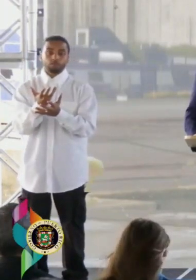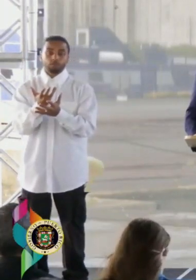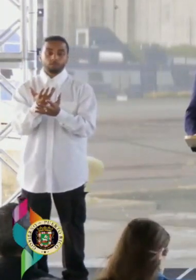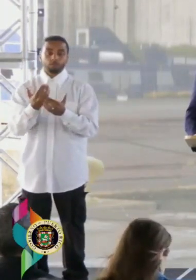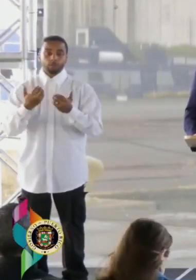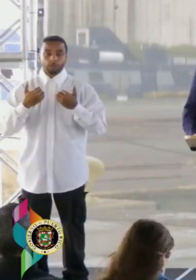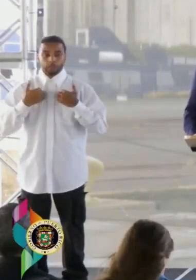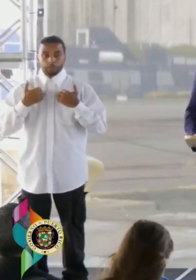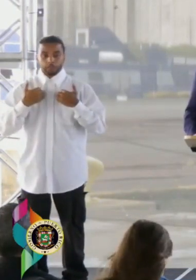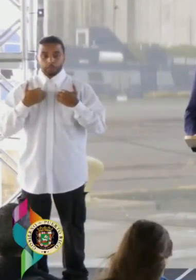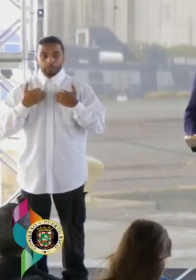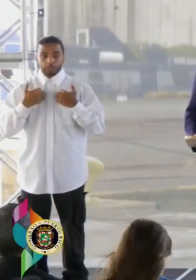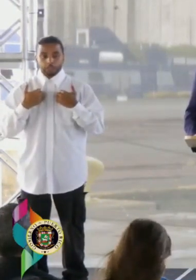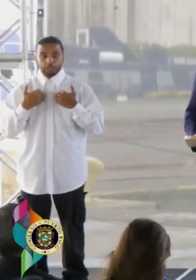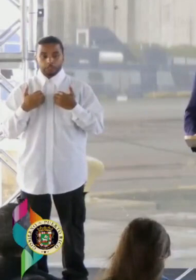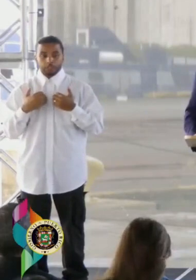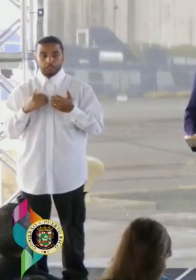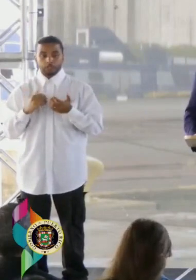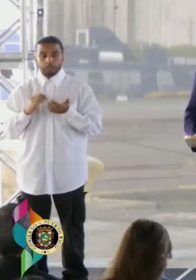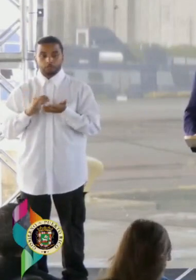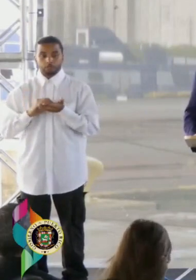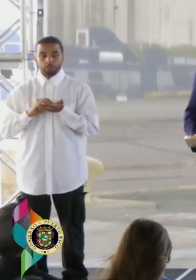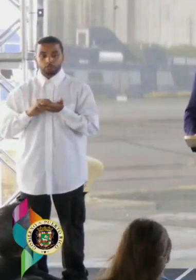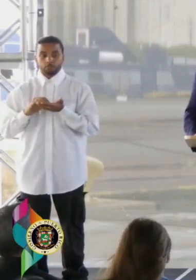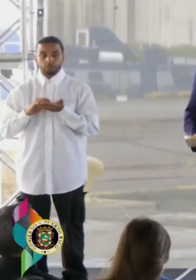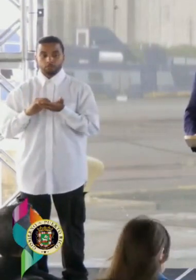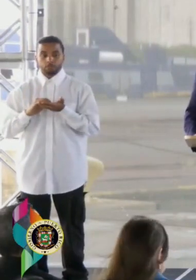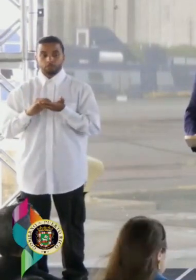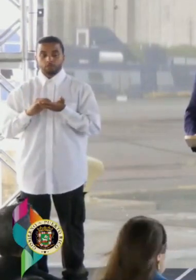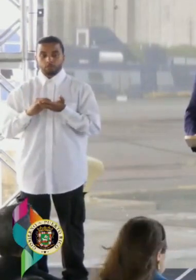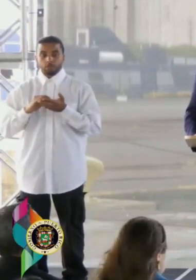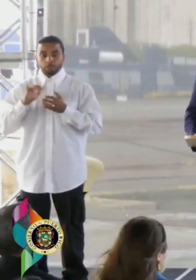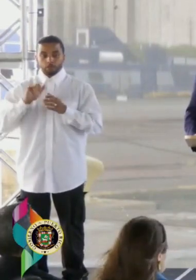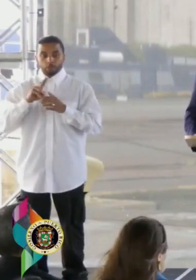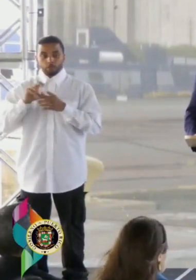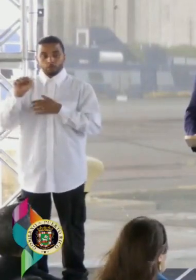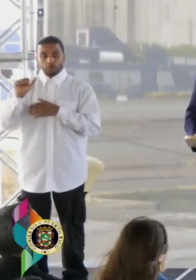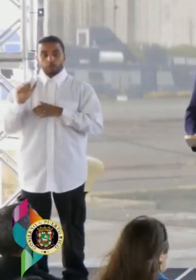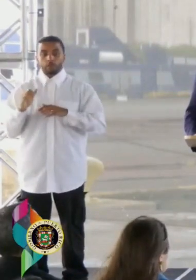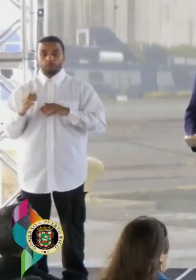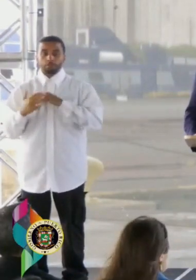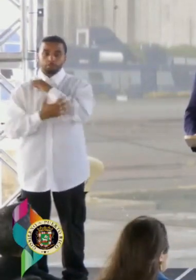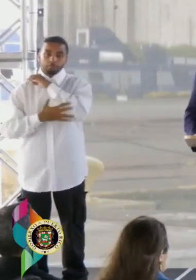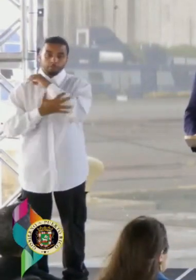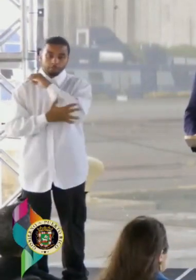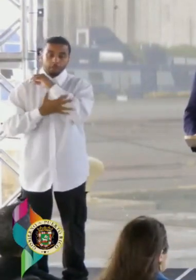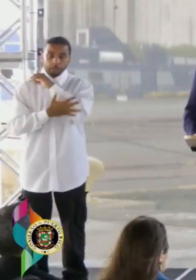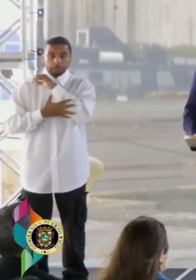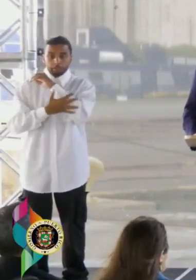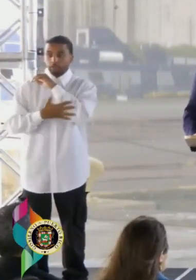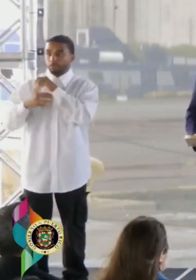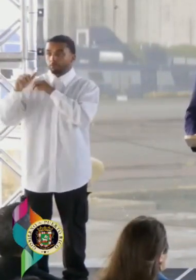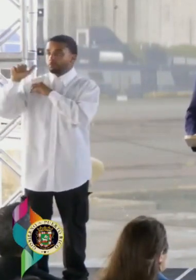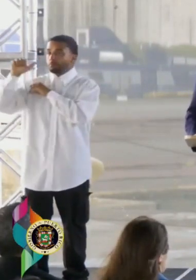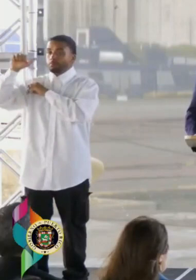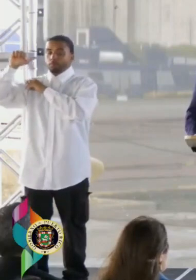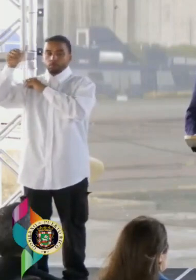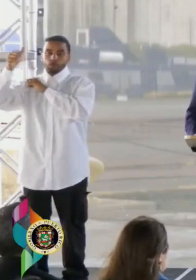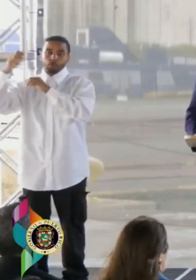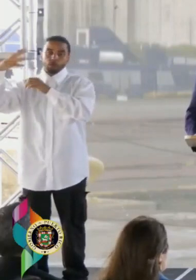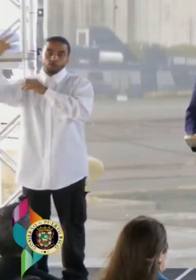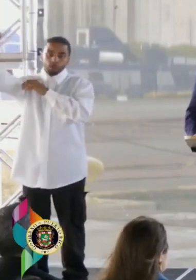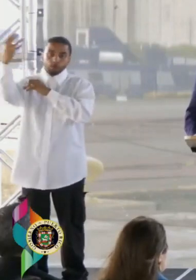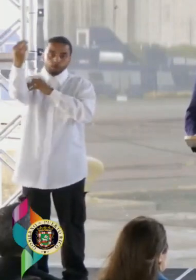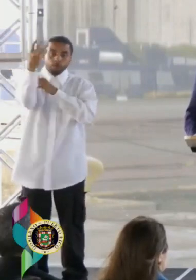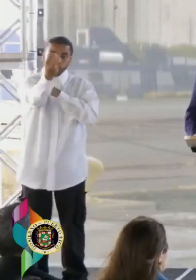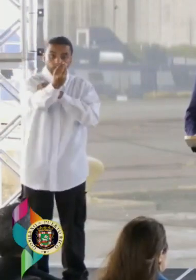tiene Puerto Rico sea de Estados Unidos O sea de eh países extranjeros es por aquí